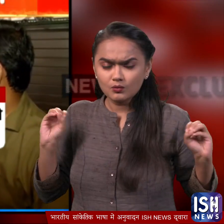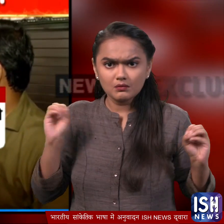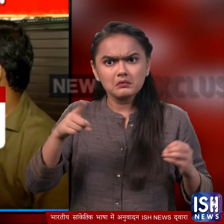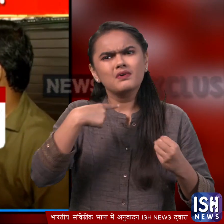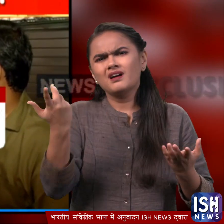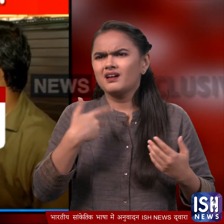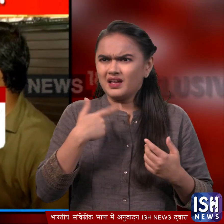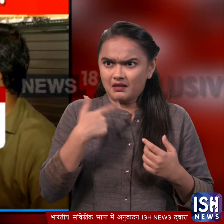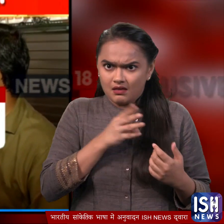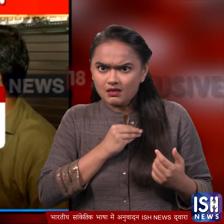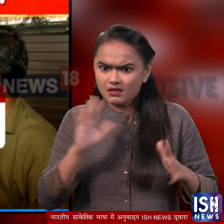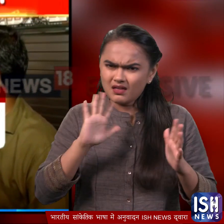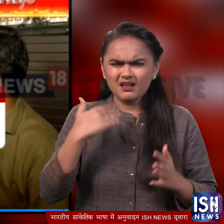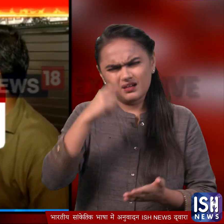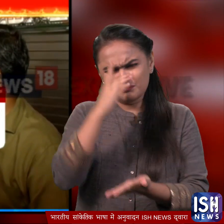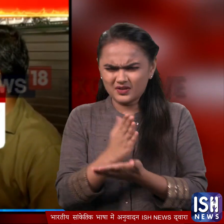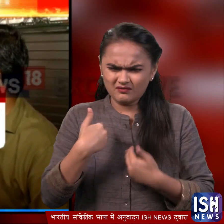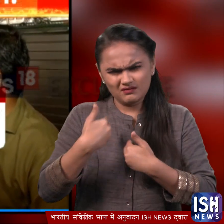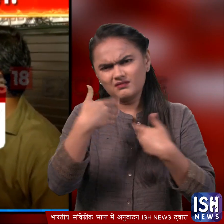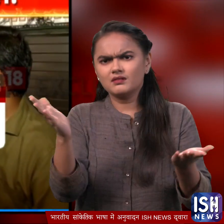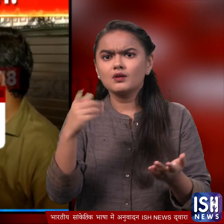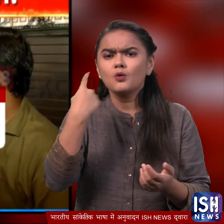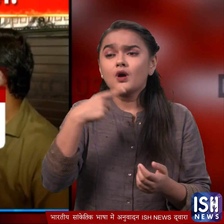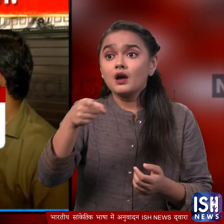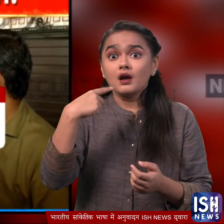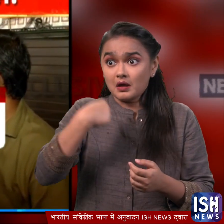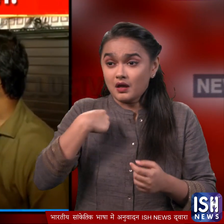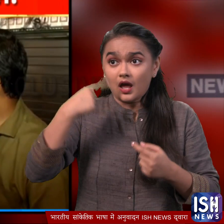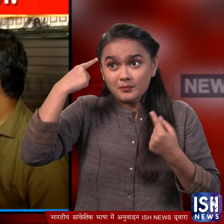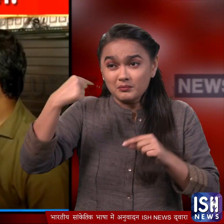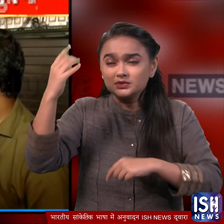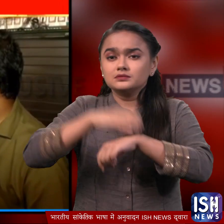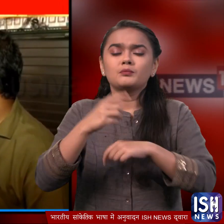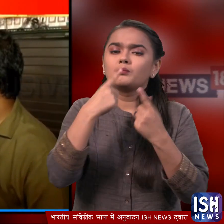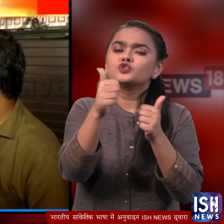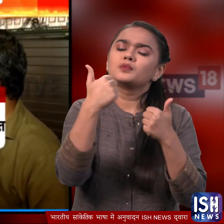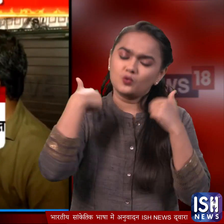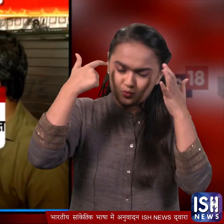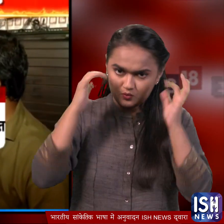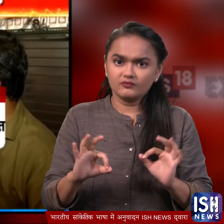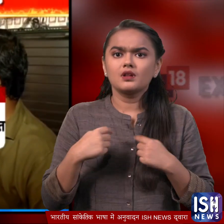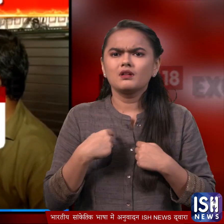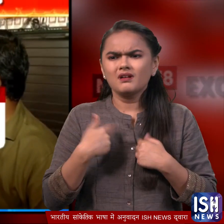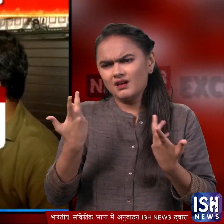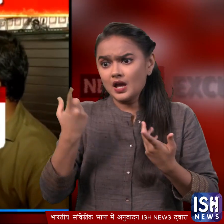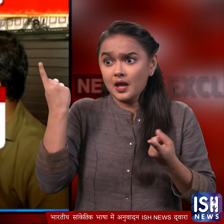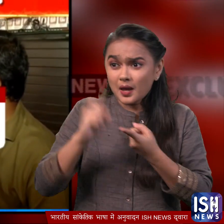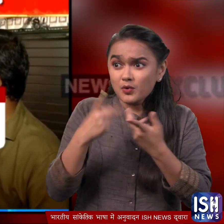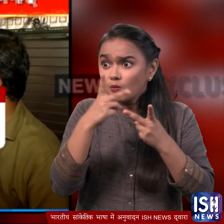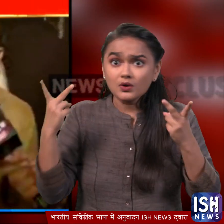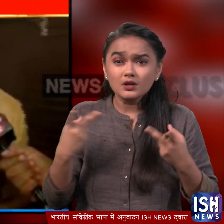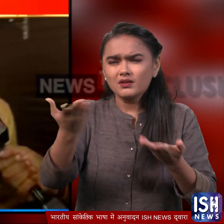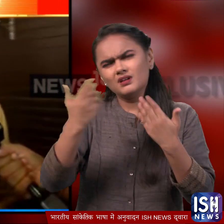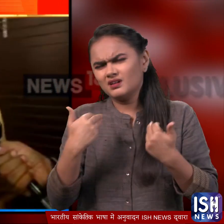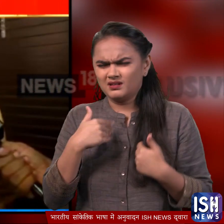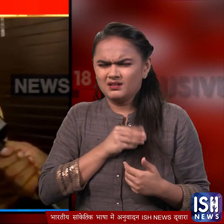इसका इस पर मुझे पूरा विश्वास है। जो भी होगा न्यायिक होगा, न्यायिक कुछ नहीं होगा। जांच का सामना करने के लिए तैयार है? बिल्कुल 100%, क्योंकि मैं